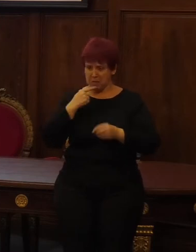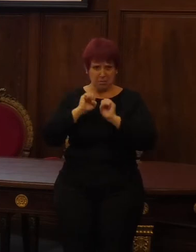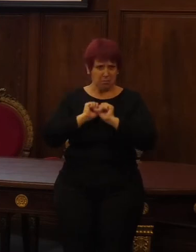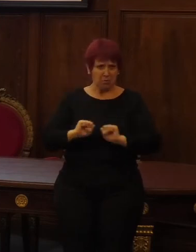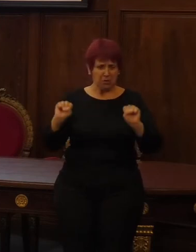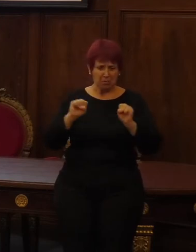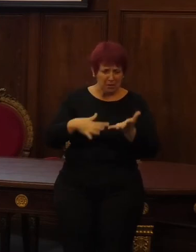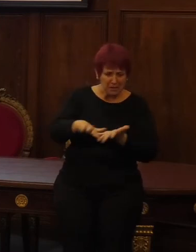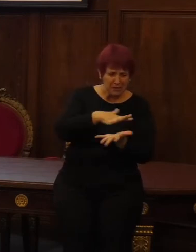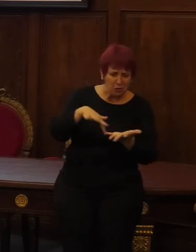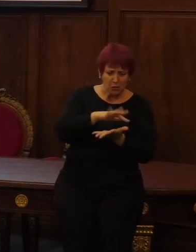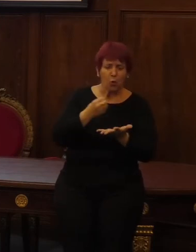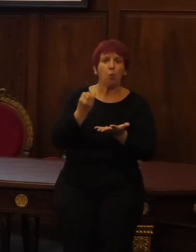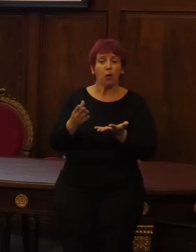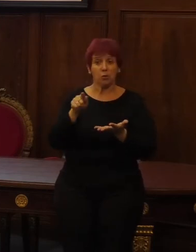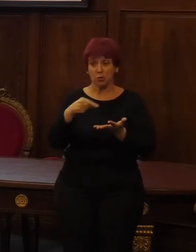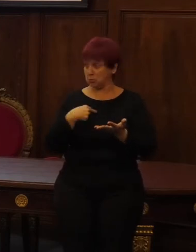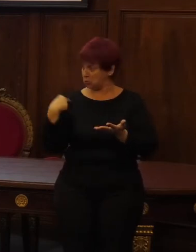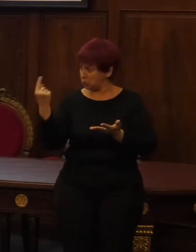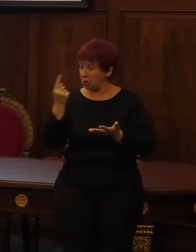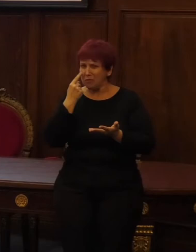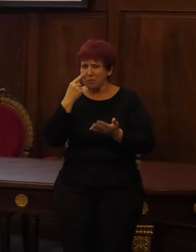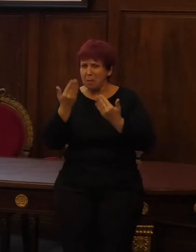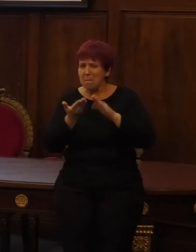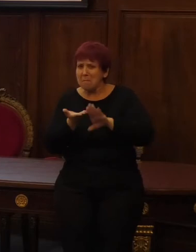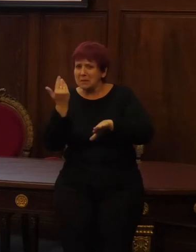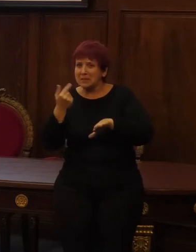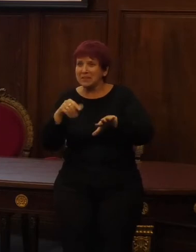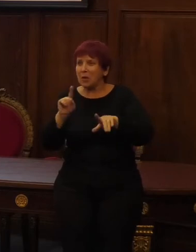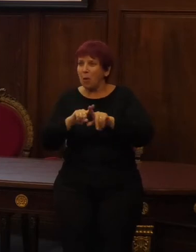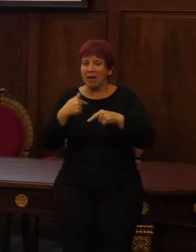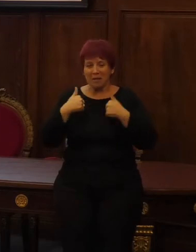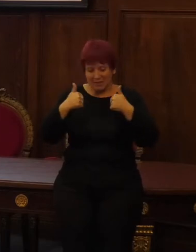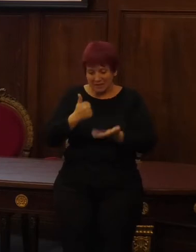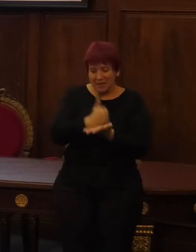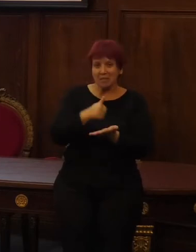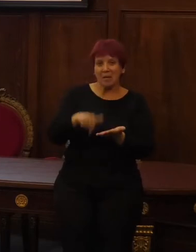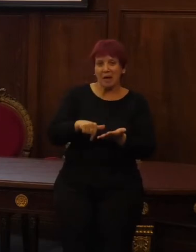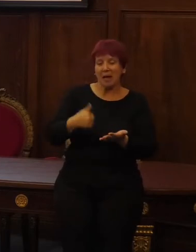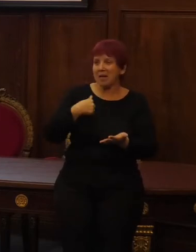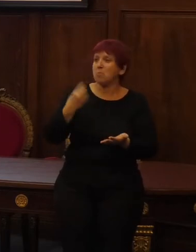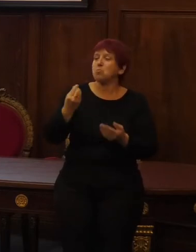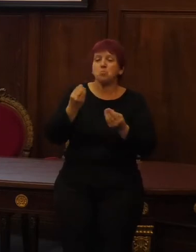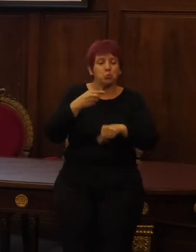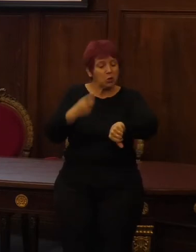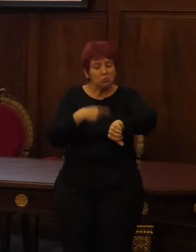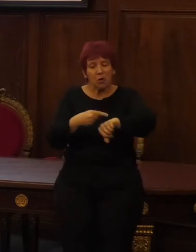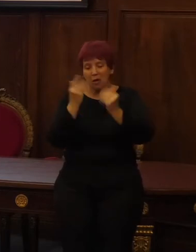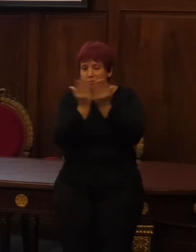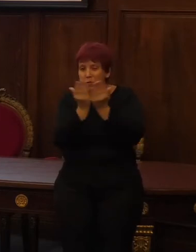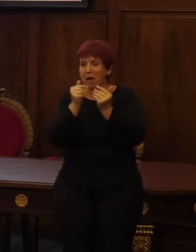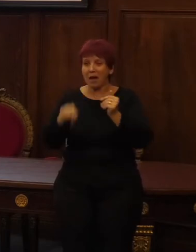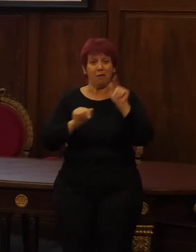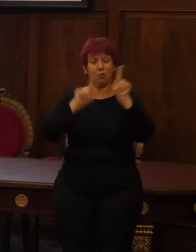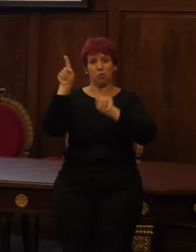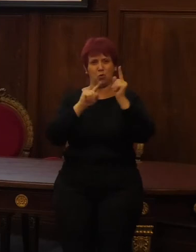Es imposible en situaciones como estas, cuando algunos de nosotros vivió más tiempo en facultad que en cualquier otro lado de su vida, que